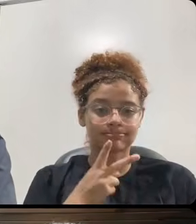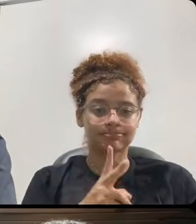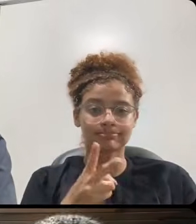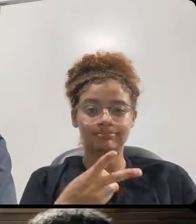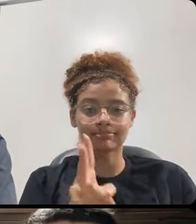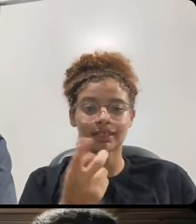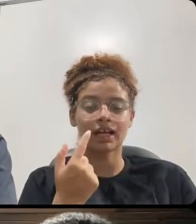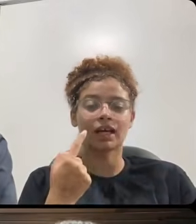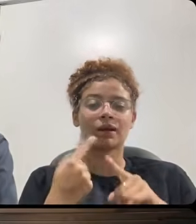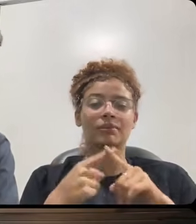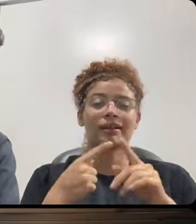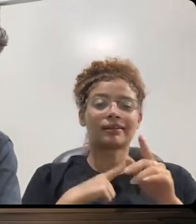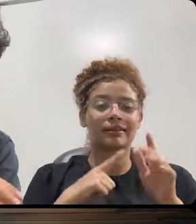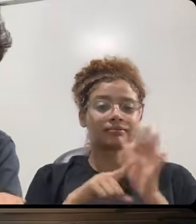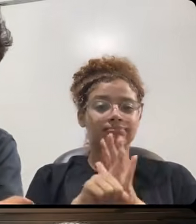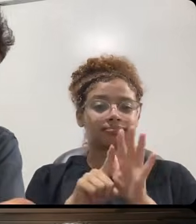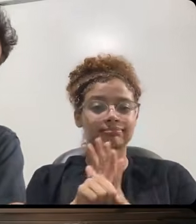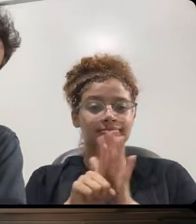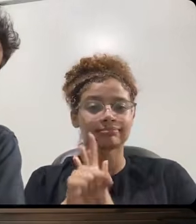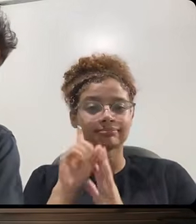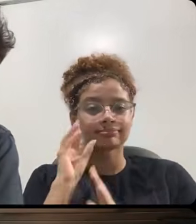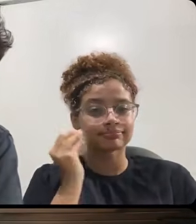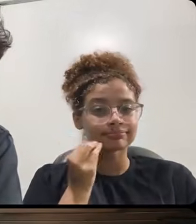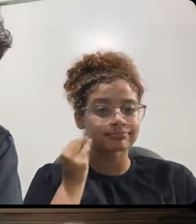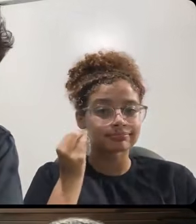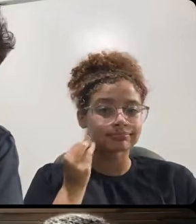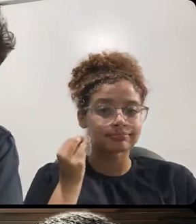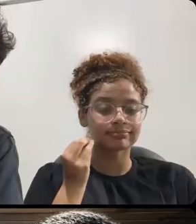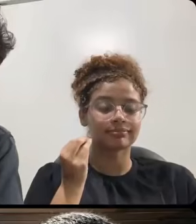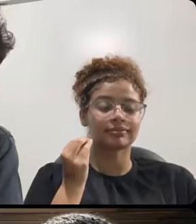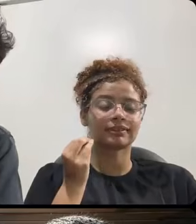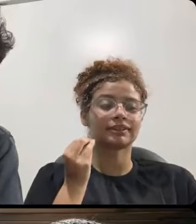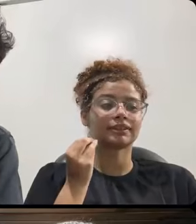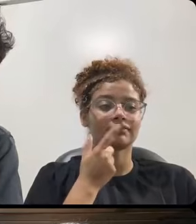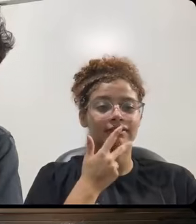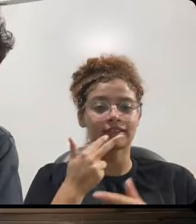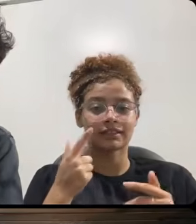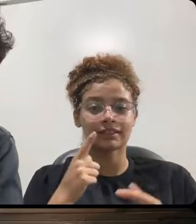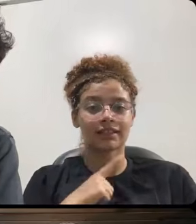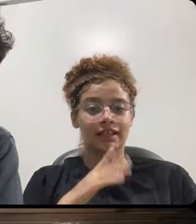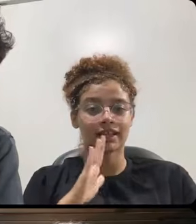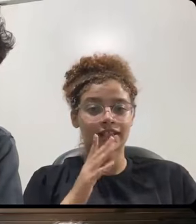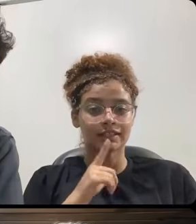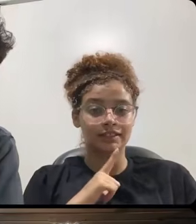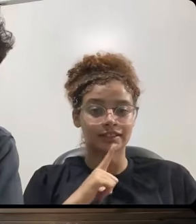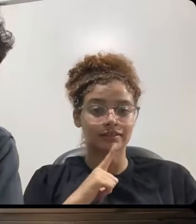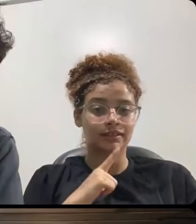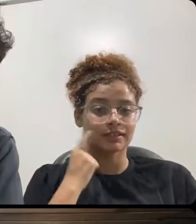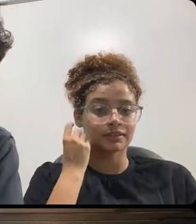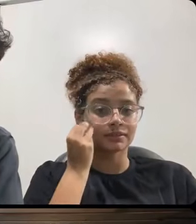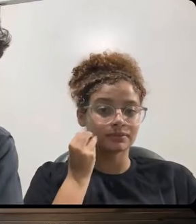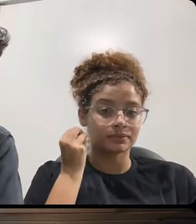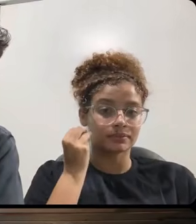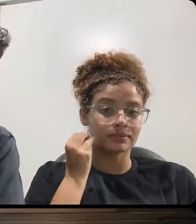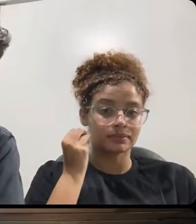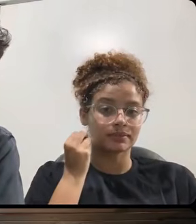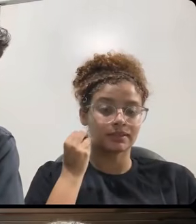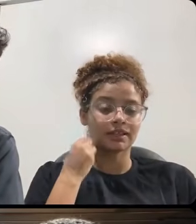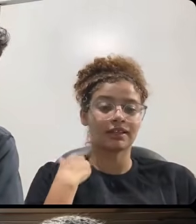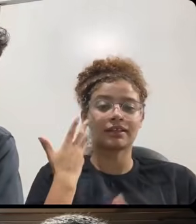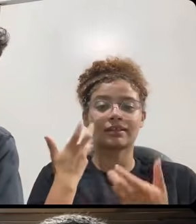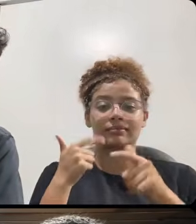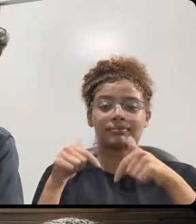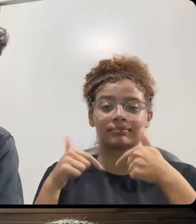E são experiências que a gente tem na nossa vida. Eu tive experiências, eu não tenho informação disso. Mas eu tive experiência nos meus 2 primeiros empregos. Eu pedia para Deus, eu quero